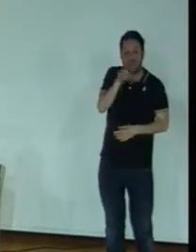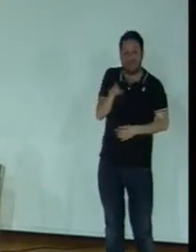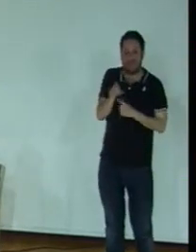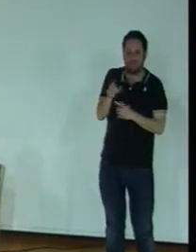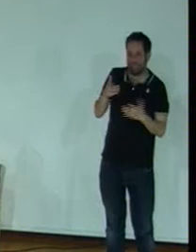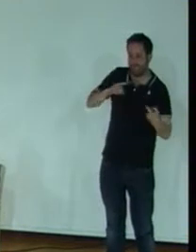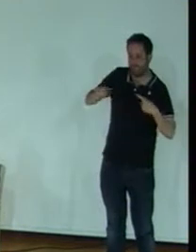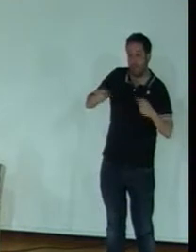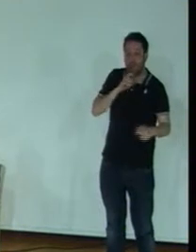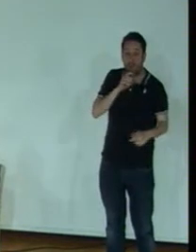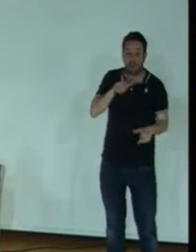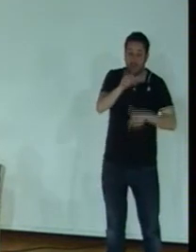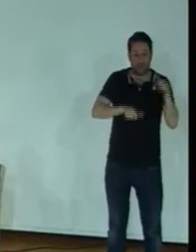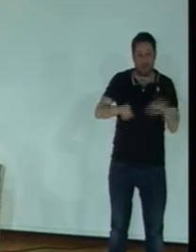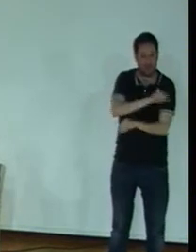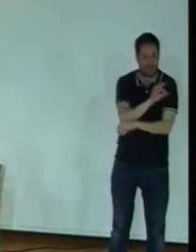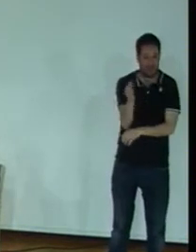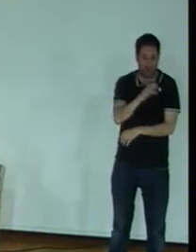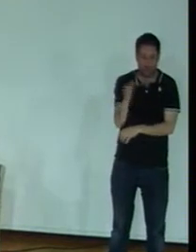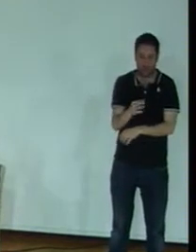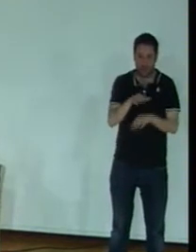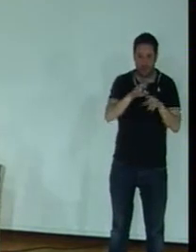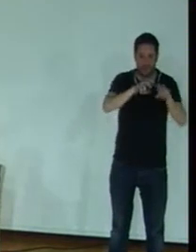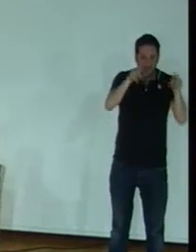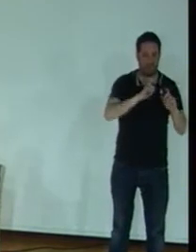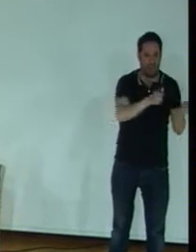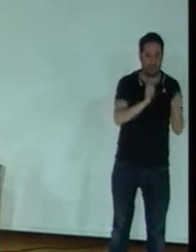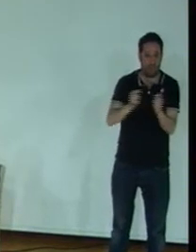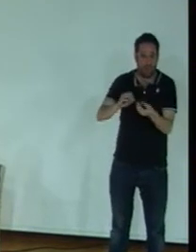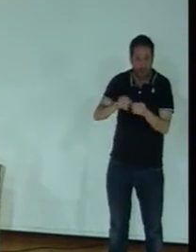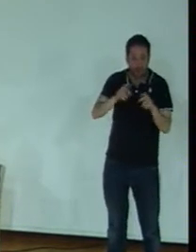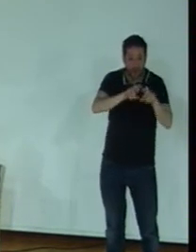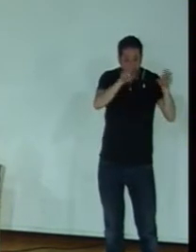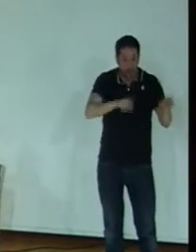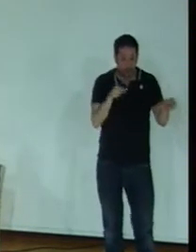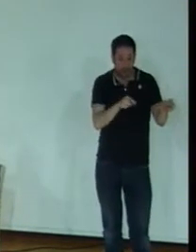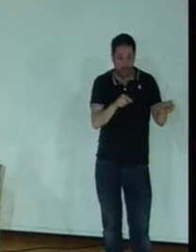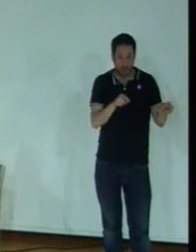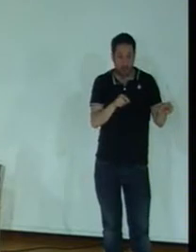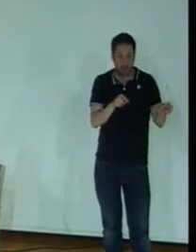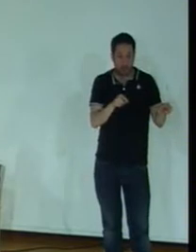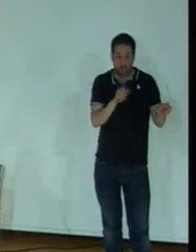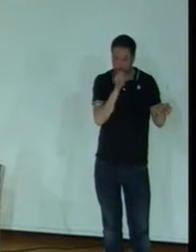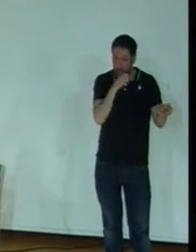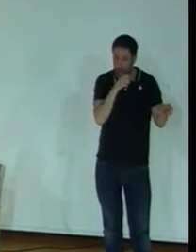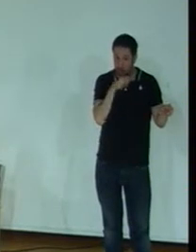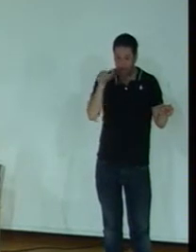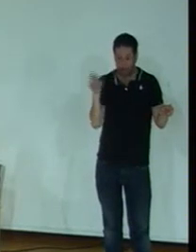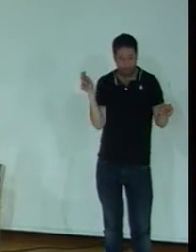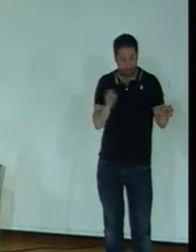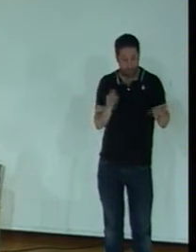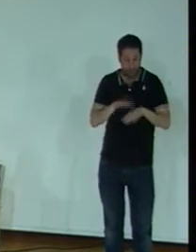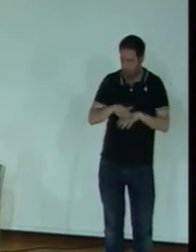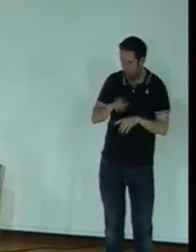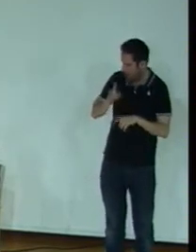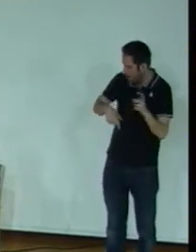est qu'on va ficher l'ensemble des Français. L'autre problème aussi, c'est la porosité du fichier. C'est quand il y a des personnes qui y ont accès, qui ne devraient pas